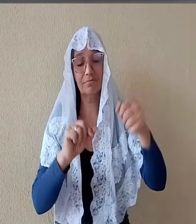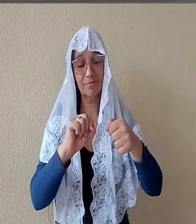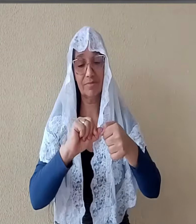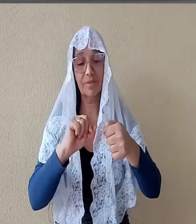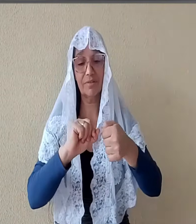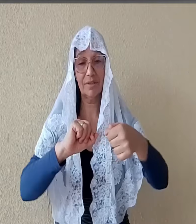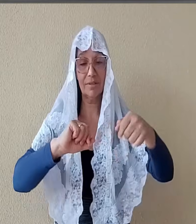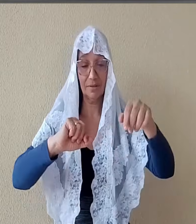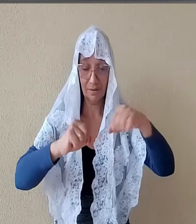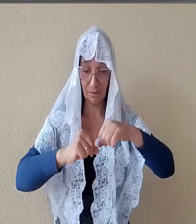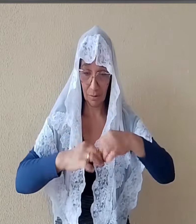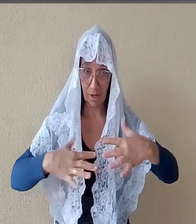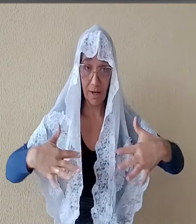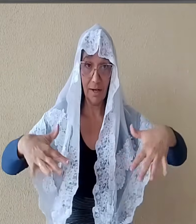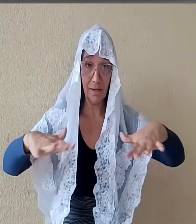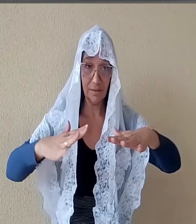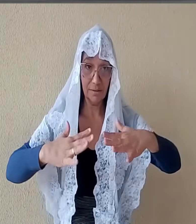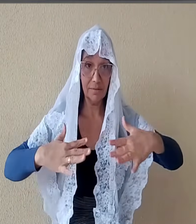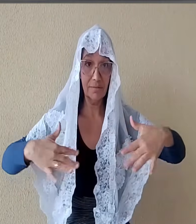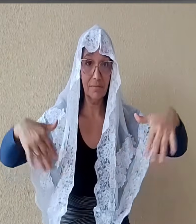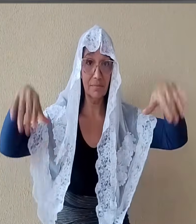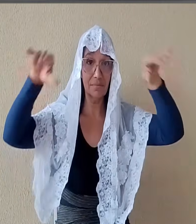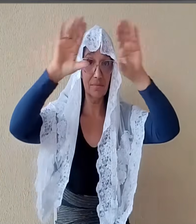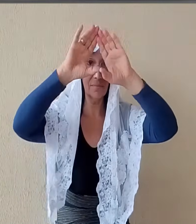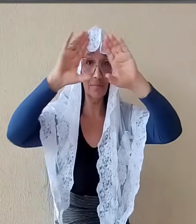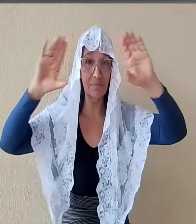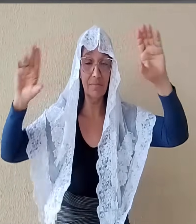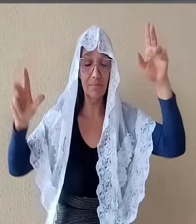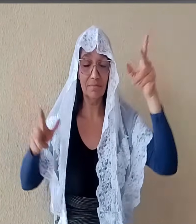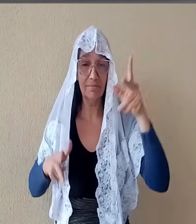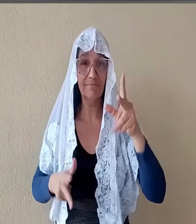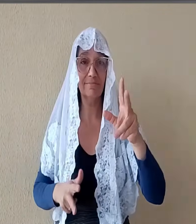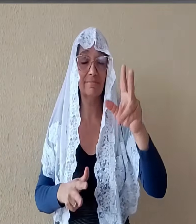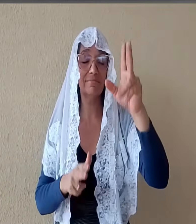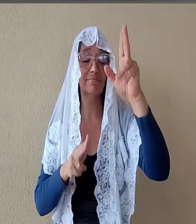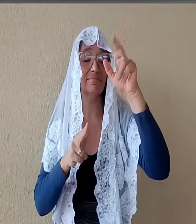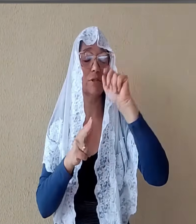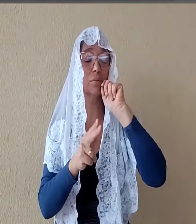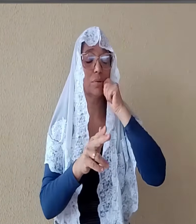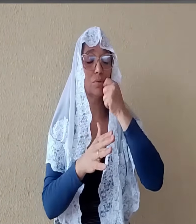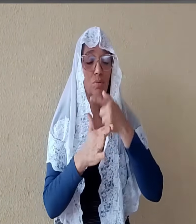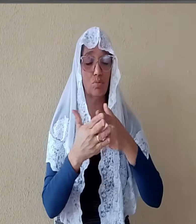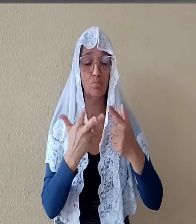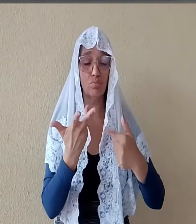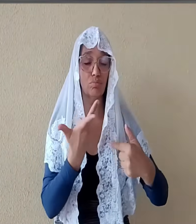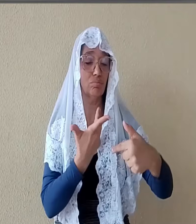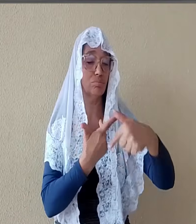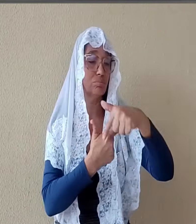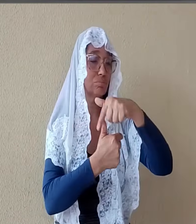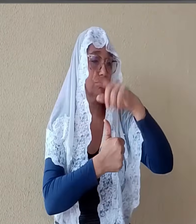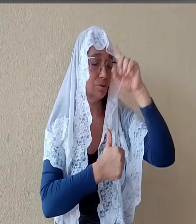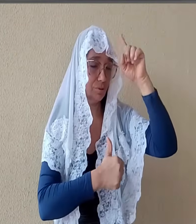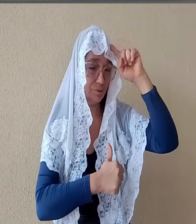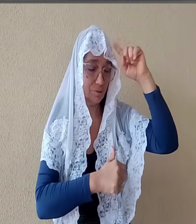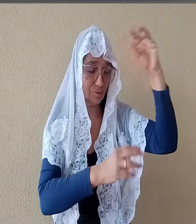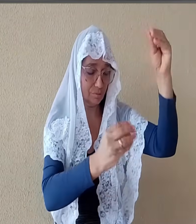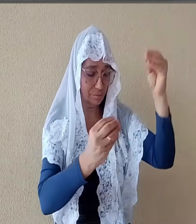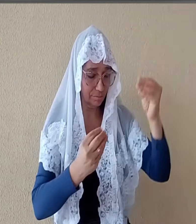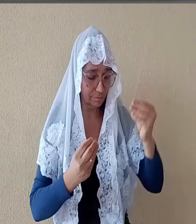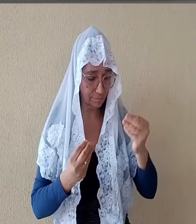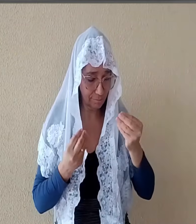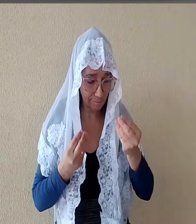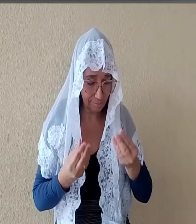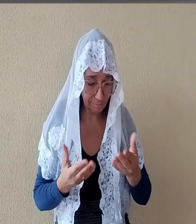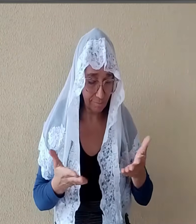pão nosso de cada dia nos dai hoje, e perdoa-nos as nossas